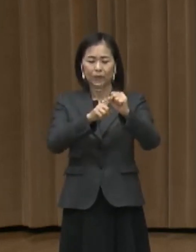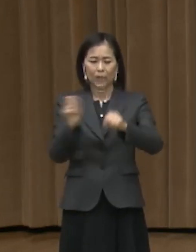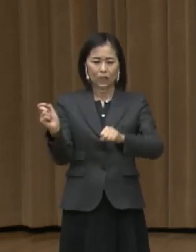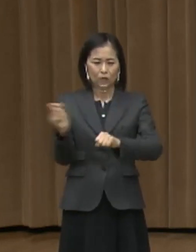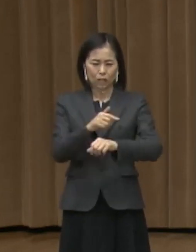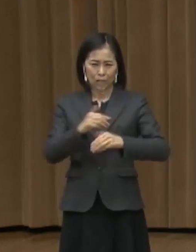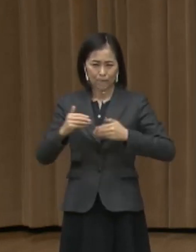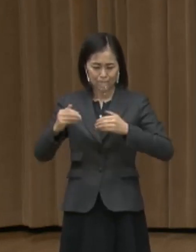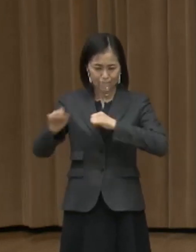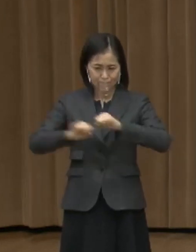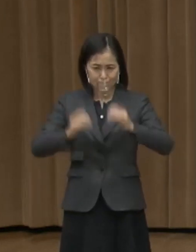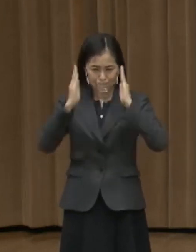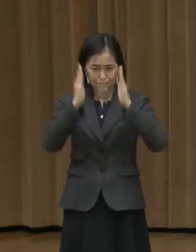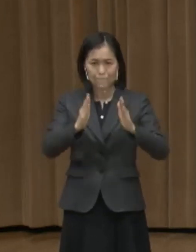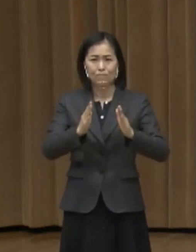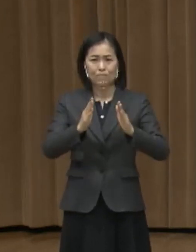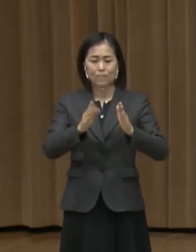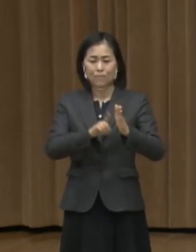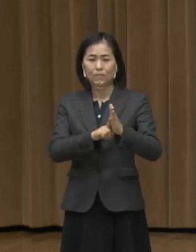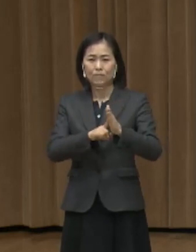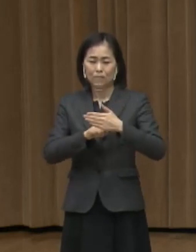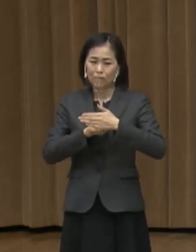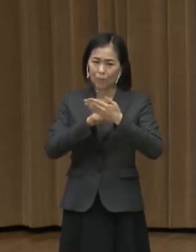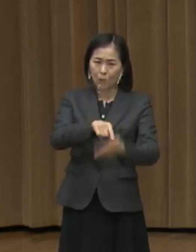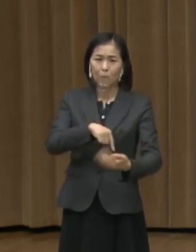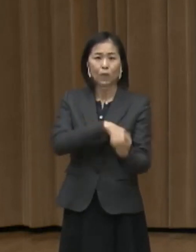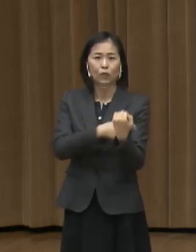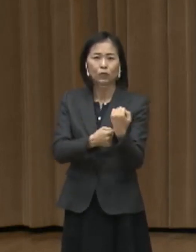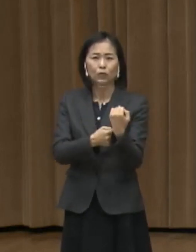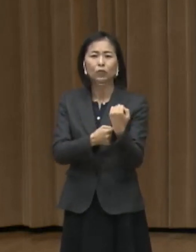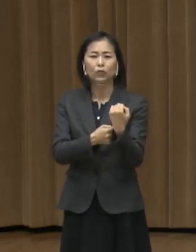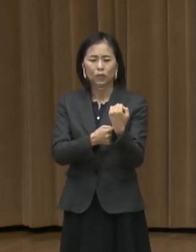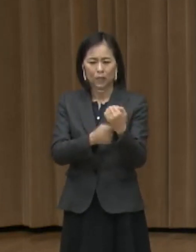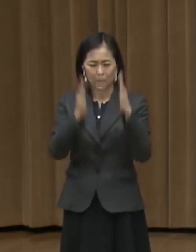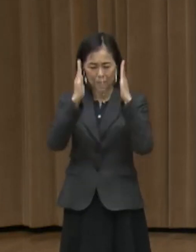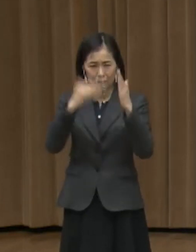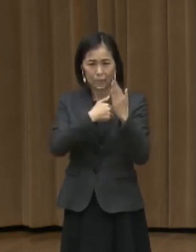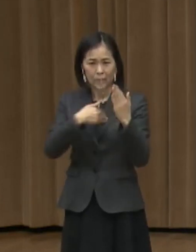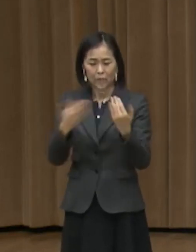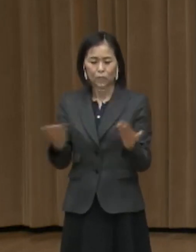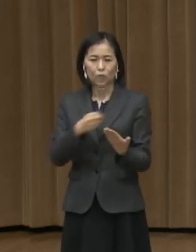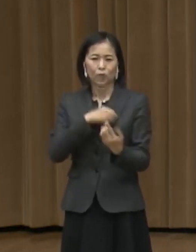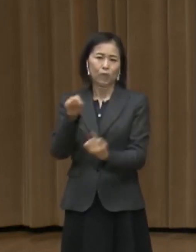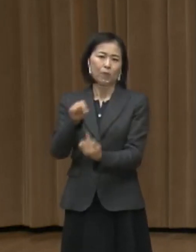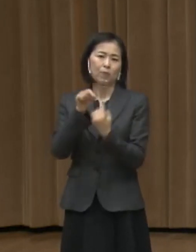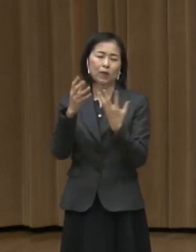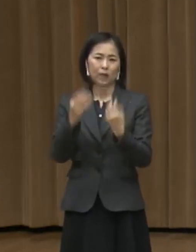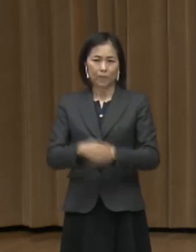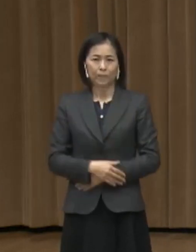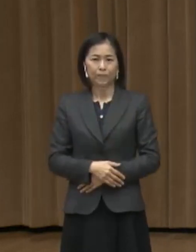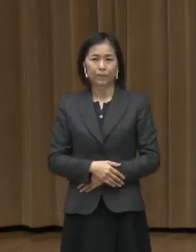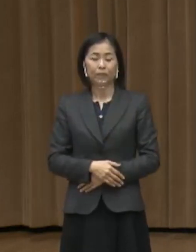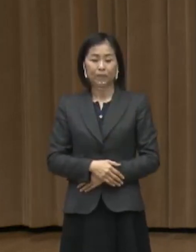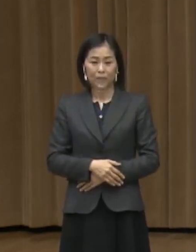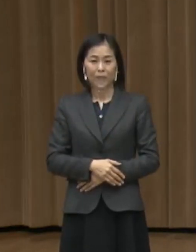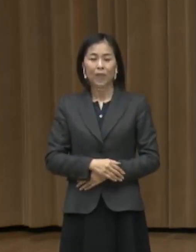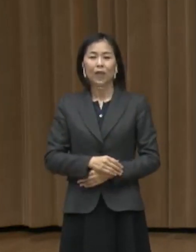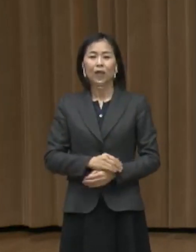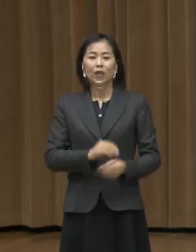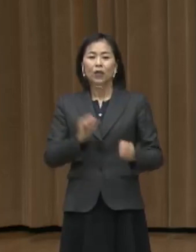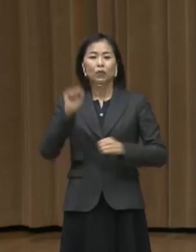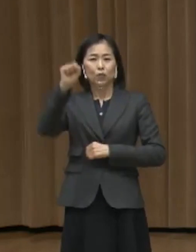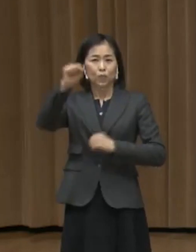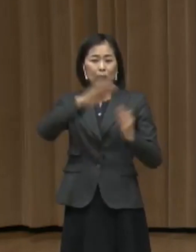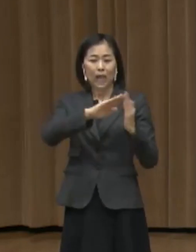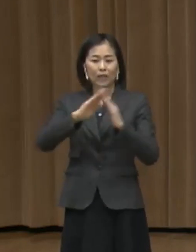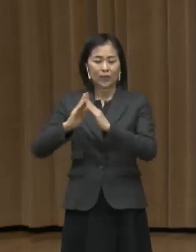力、突破力を有し、果敢にチャレンジできる職員を配置しました。まず、埼玉版スーパーシティプロジェクトの推